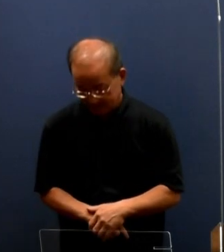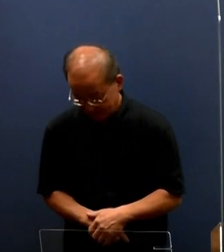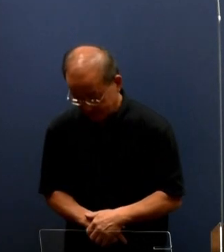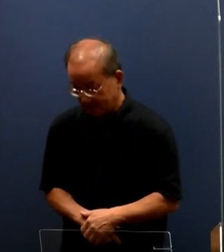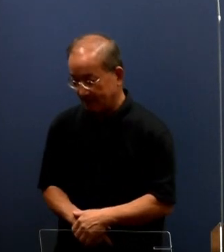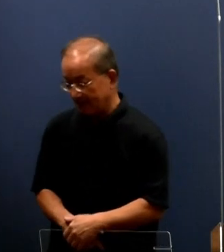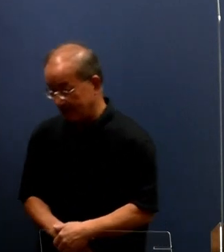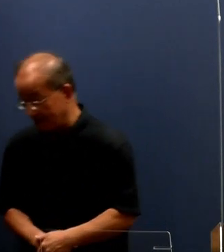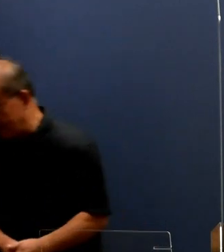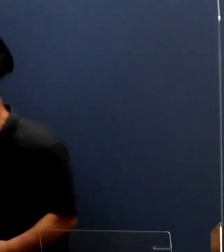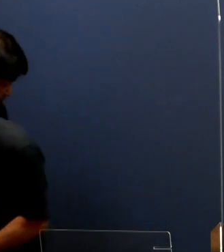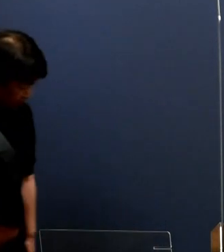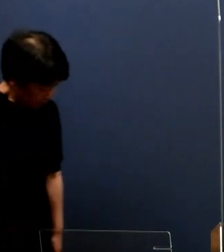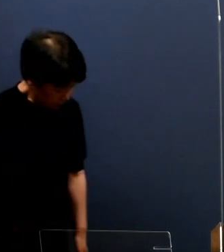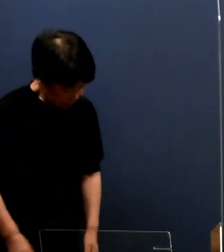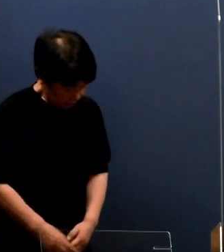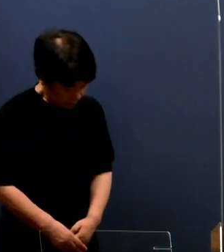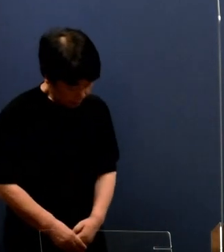ありがとうございます。